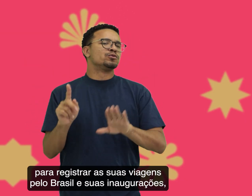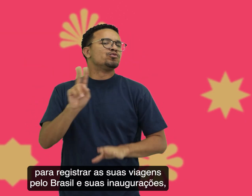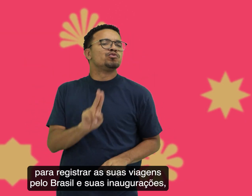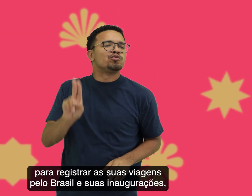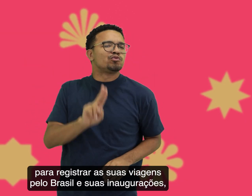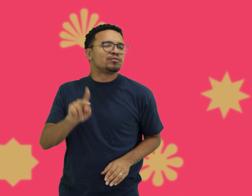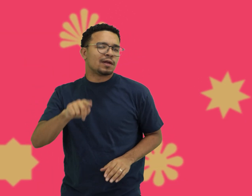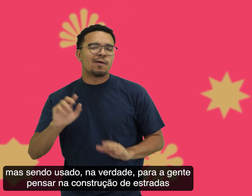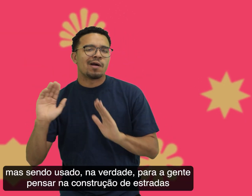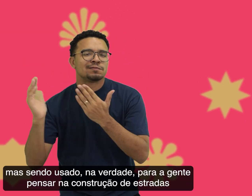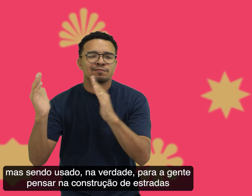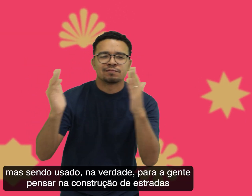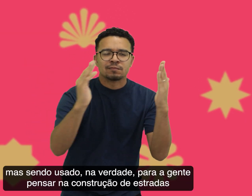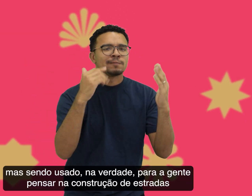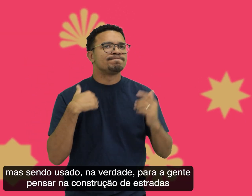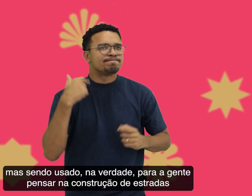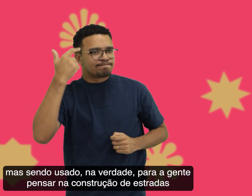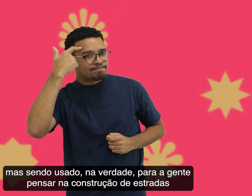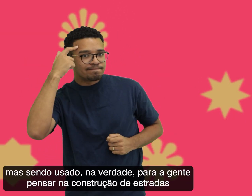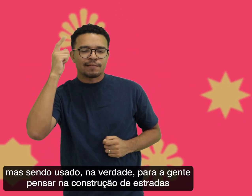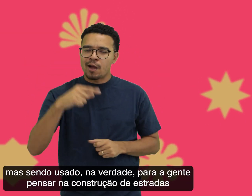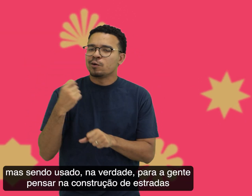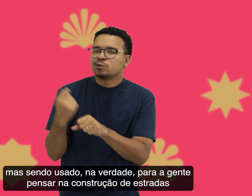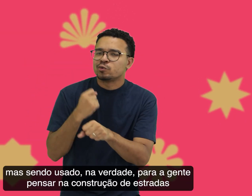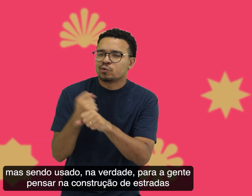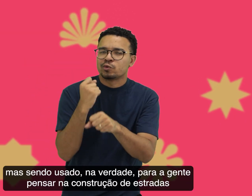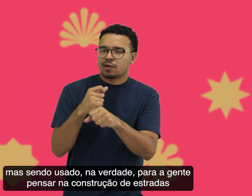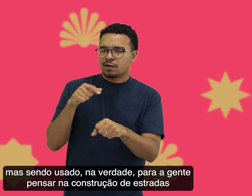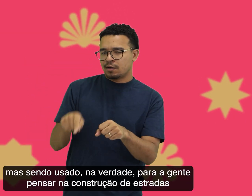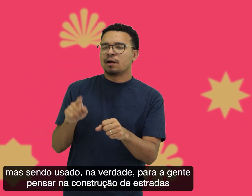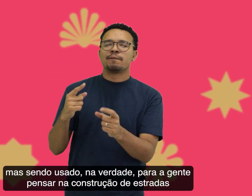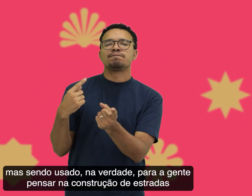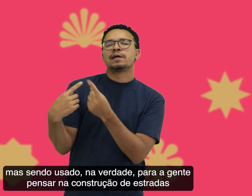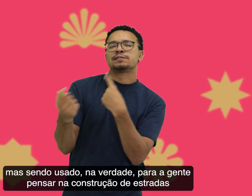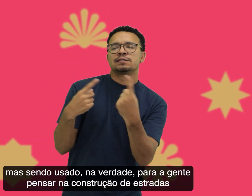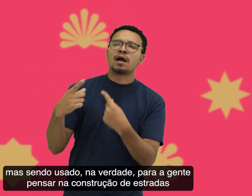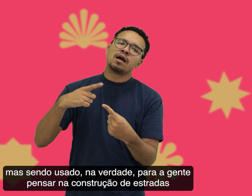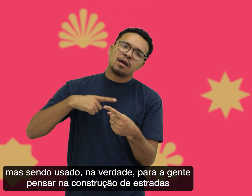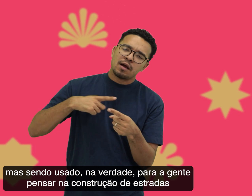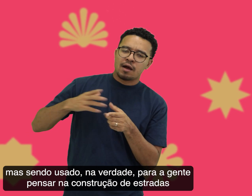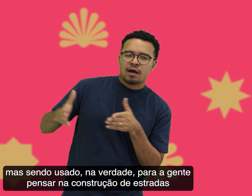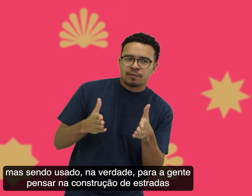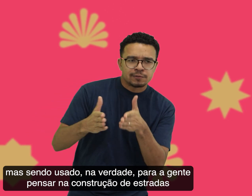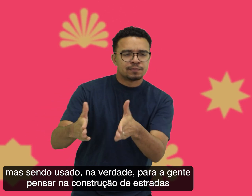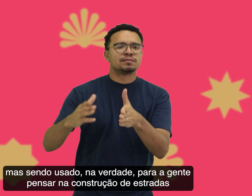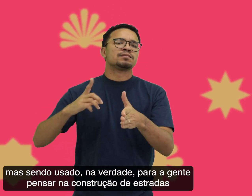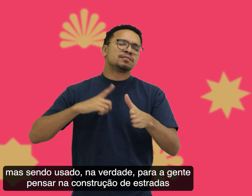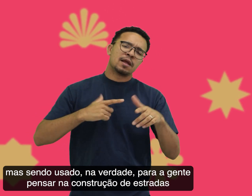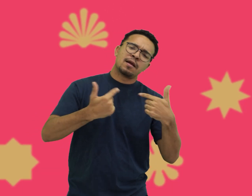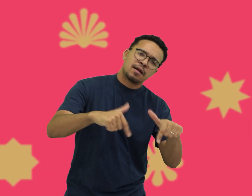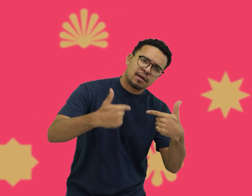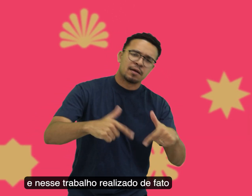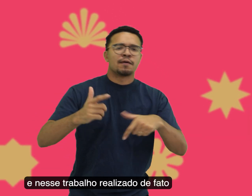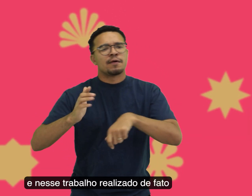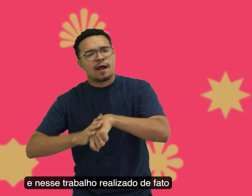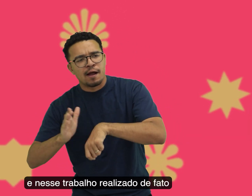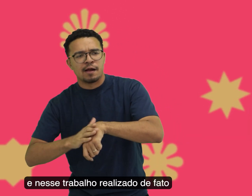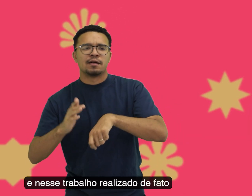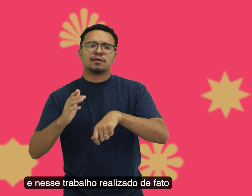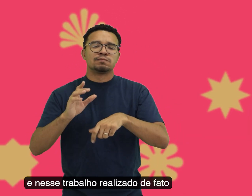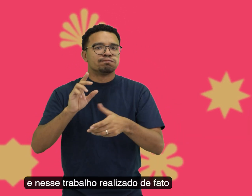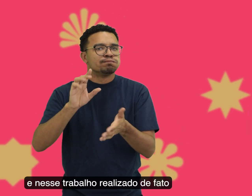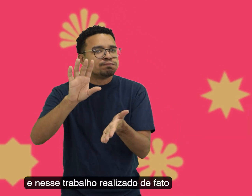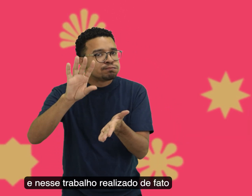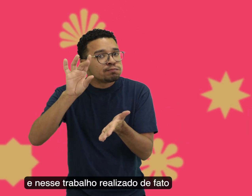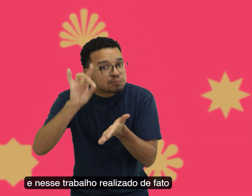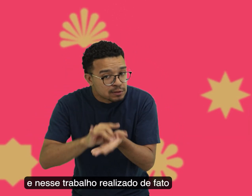pelo Brasil e as suas inaugurações, mas sendo usado, na verdade, para a gente pensar, né, na construção de estradas